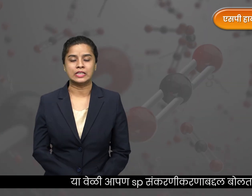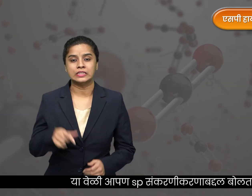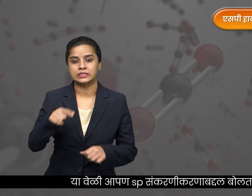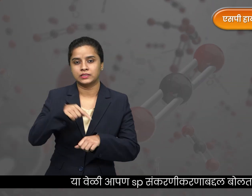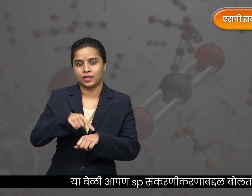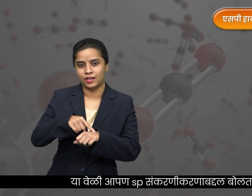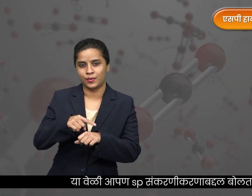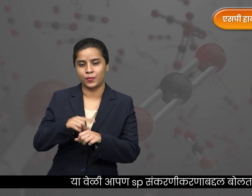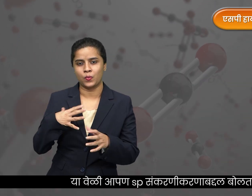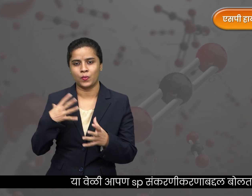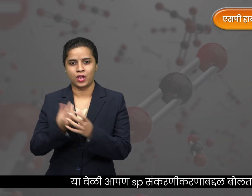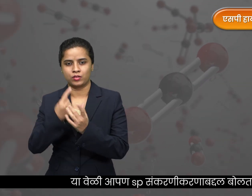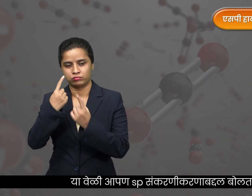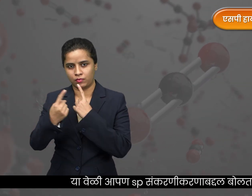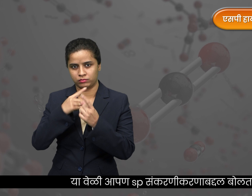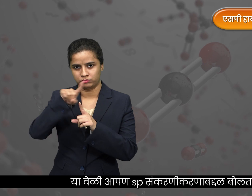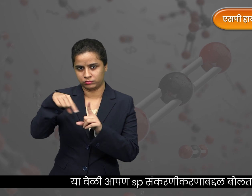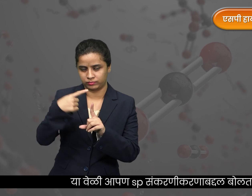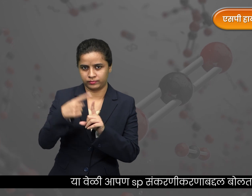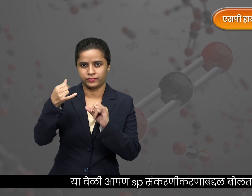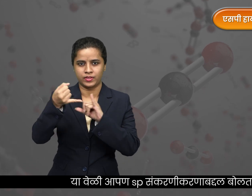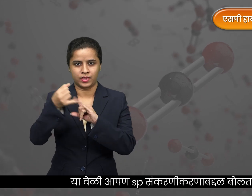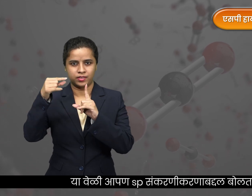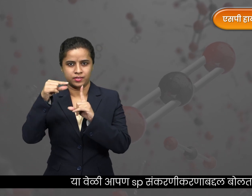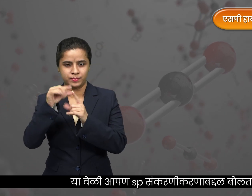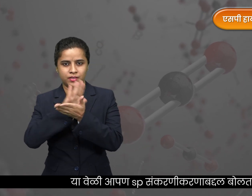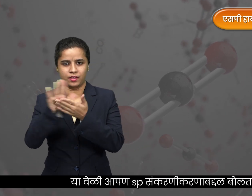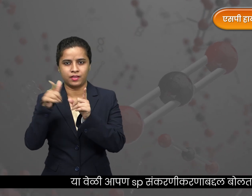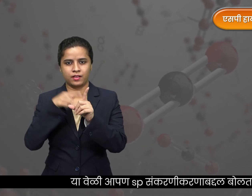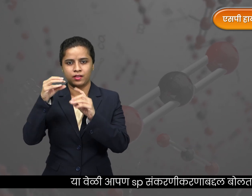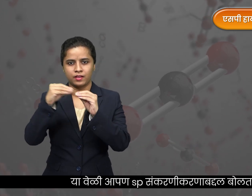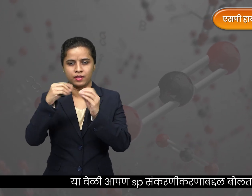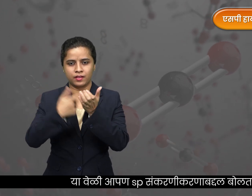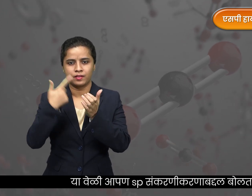यावेळी आपण sp संकरीकरणाबद्दल बोलत आहोत.